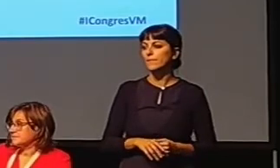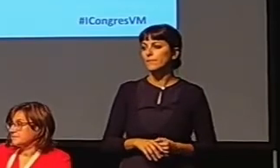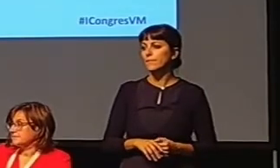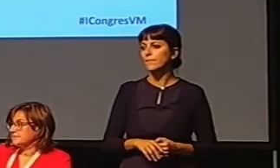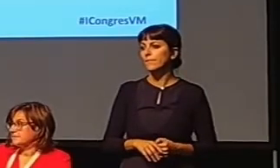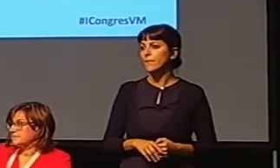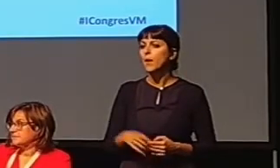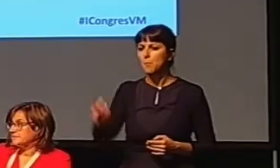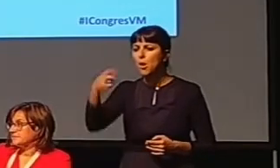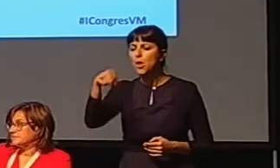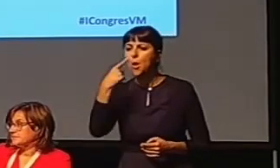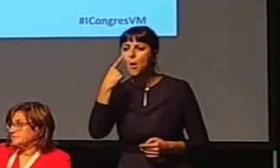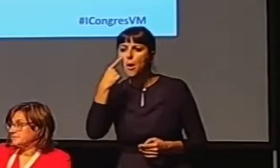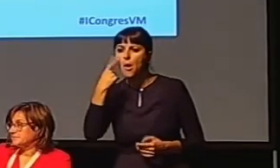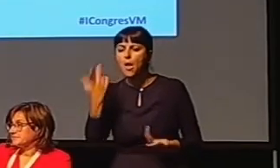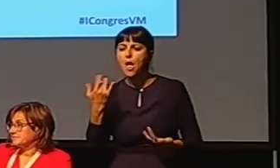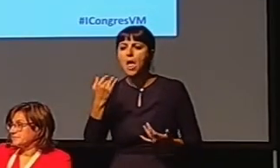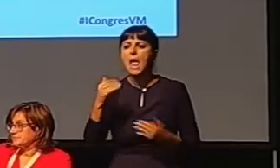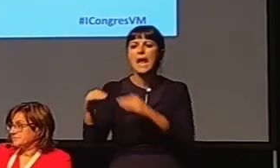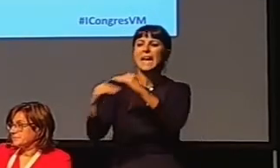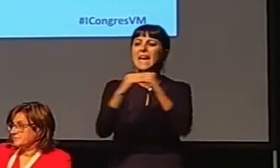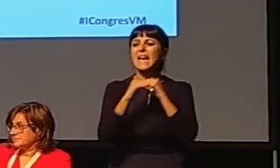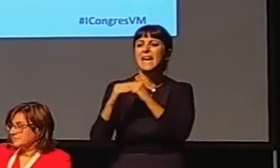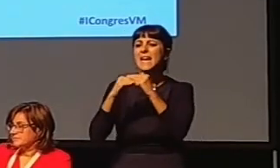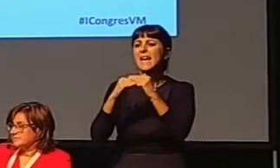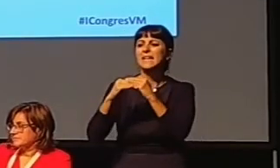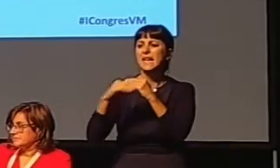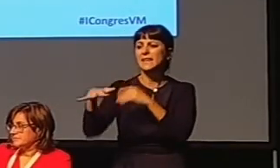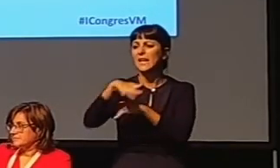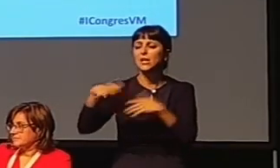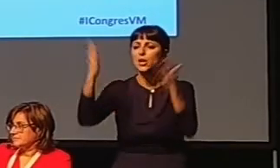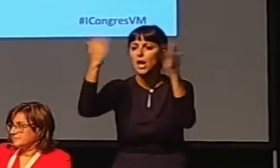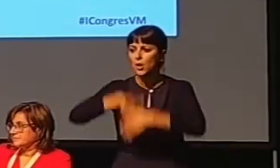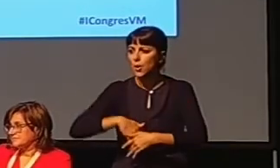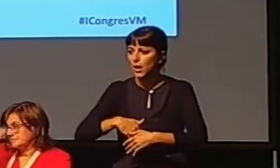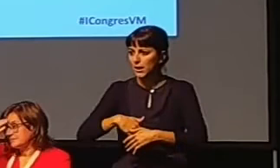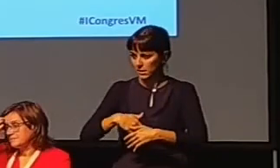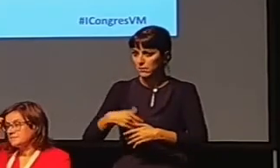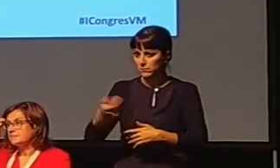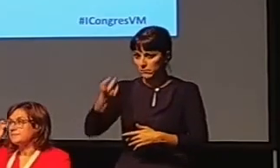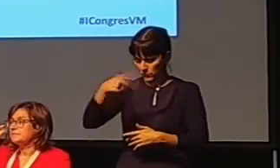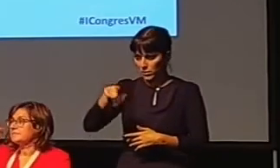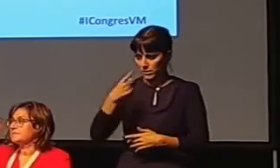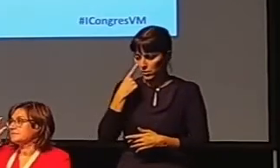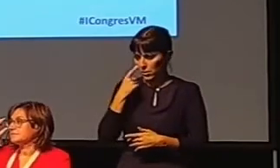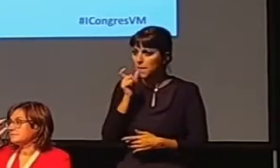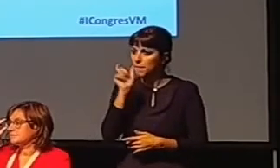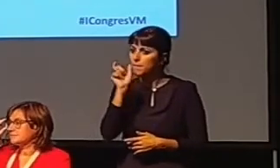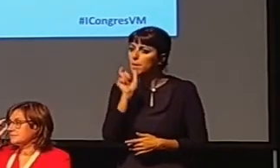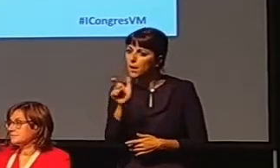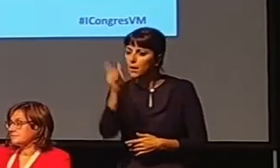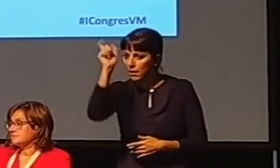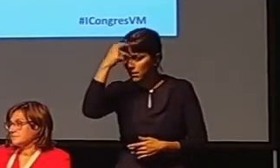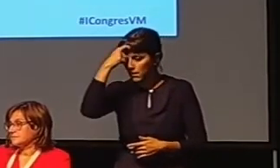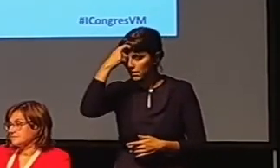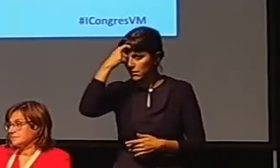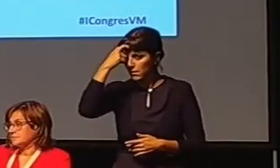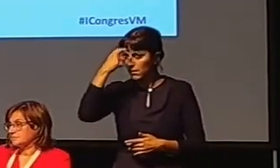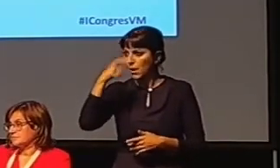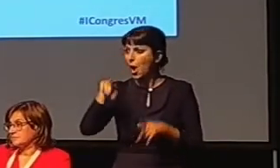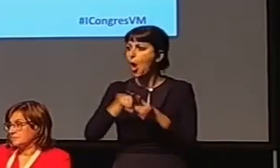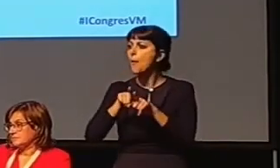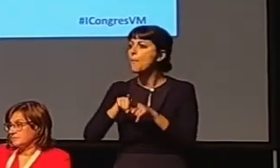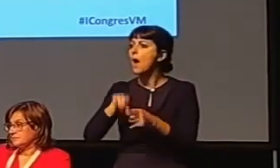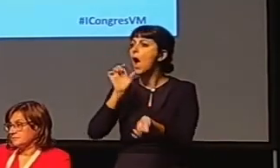Us sona el concepte d'inequitat territorial? Sí, no? El fet de tindre-vos que esperar